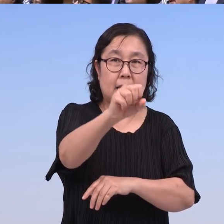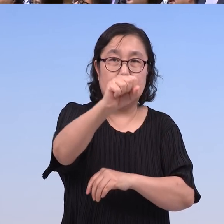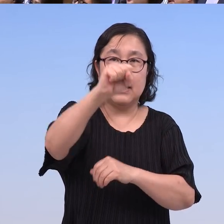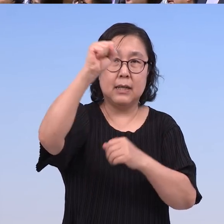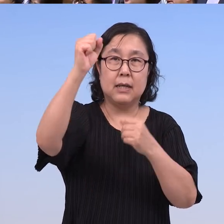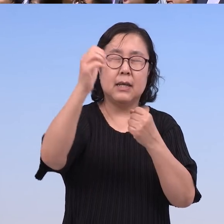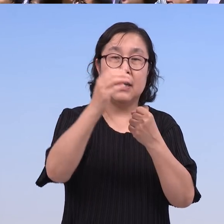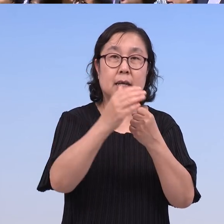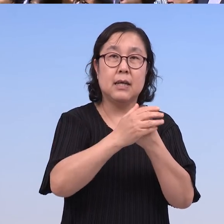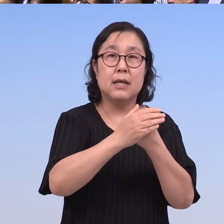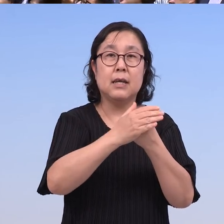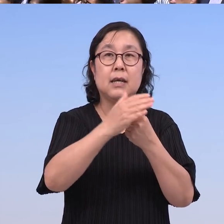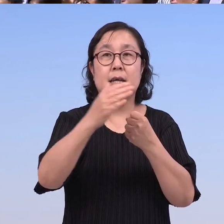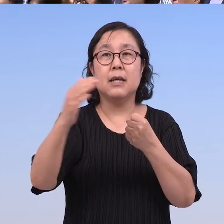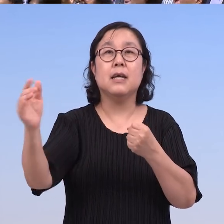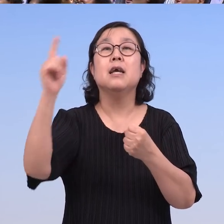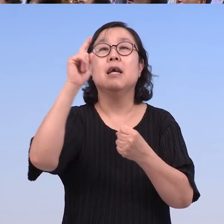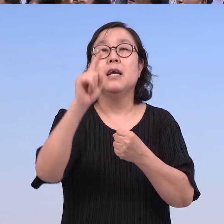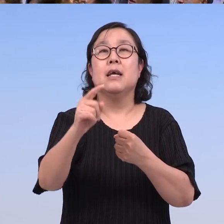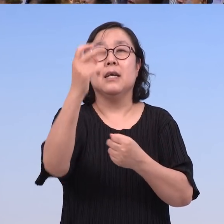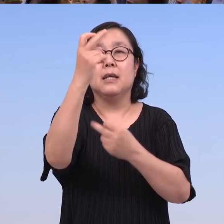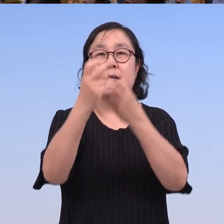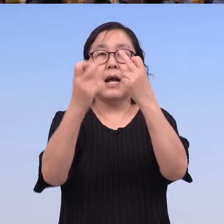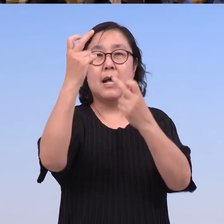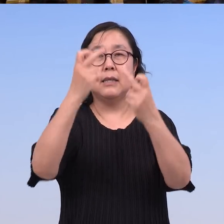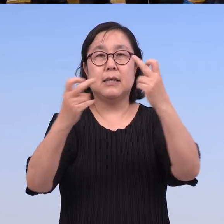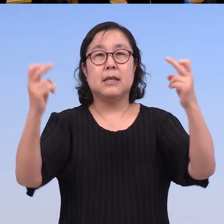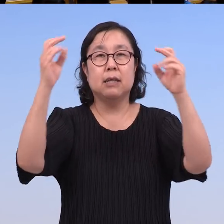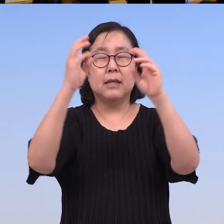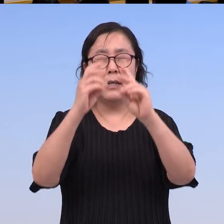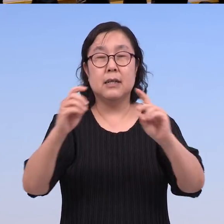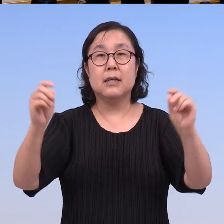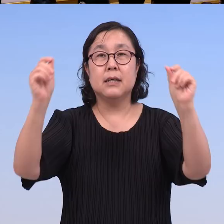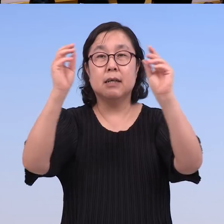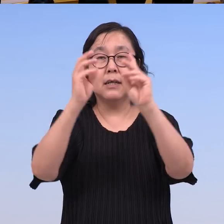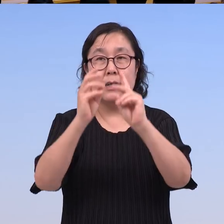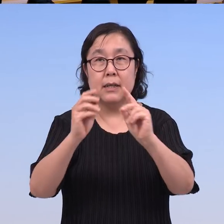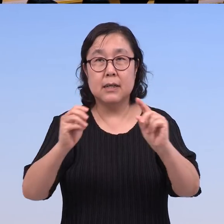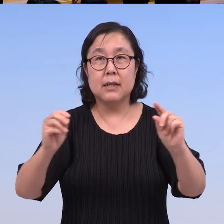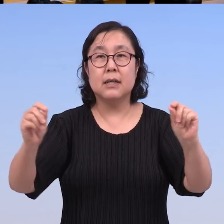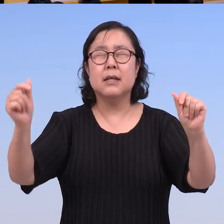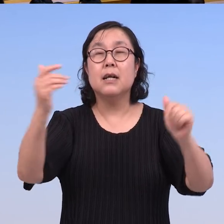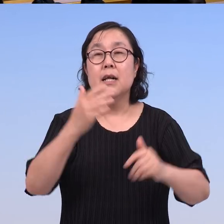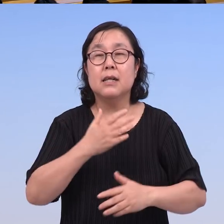포기하지 않습니다. 이 산지를 내게 주소서.